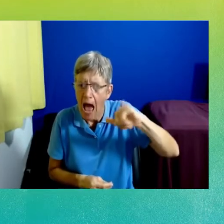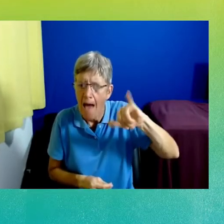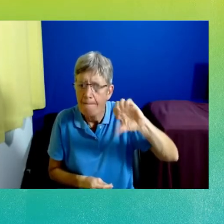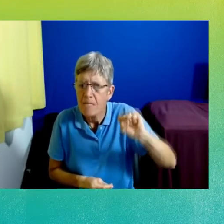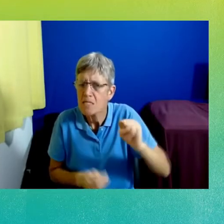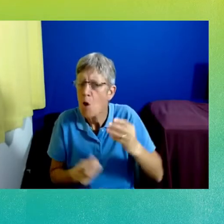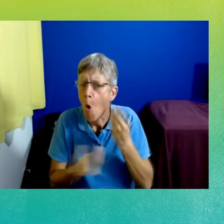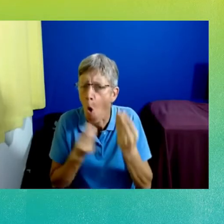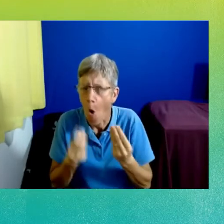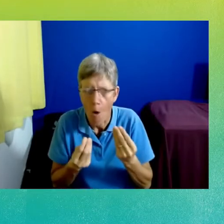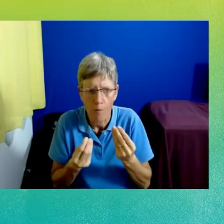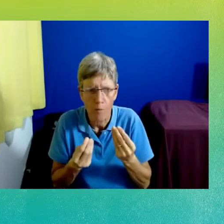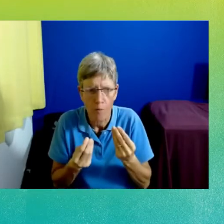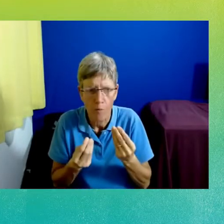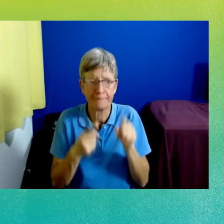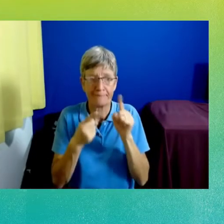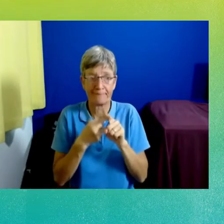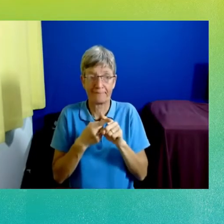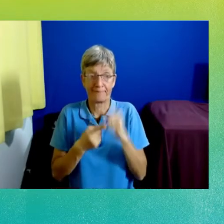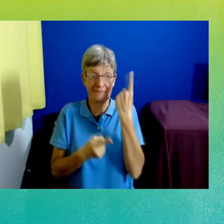a pessoa usando um lápis, né?